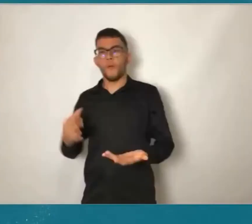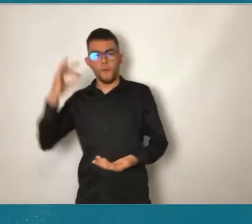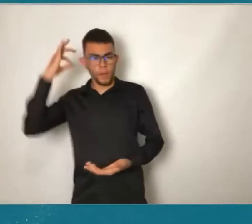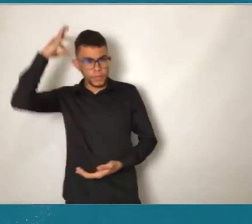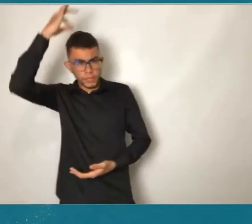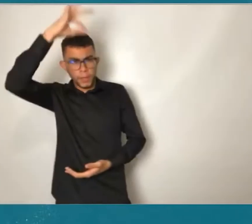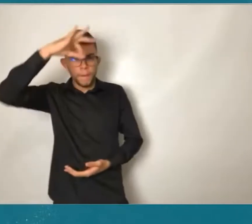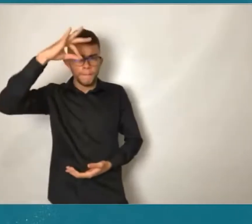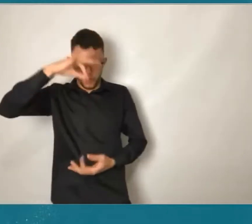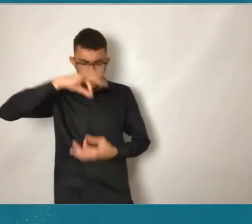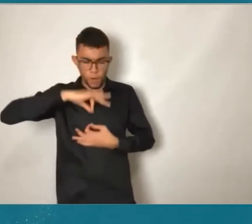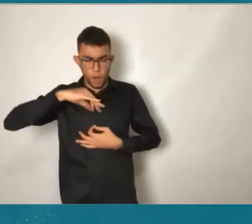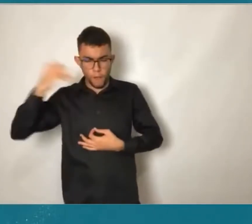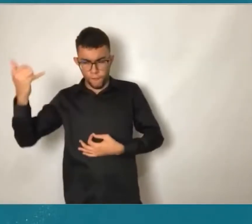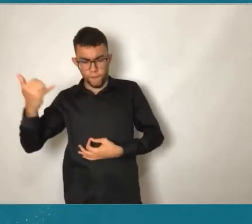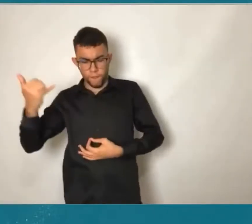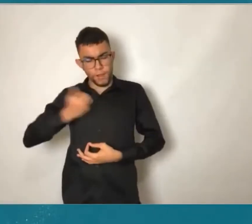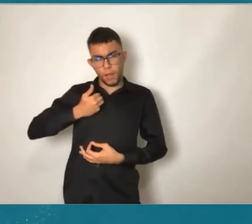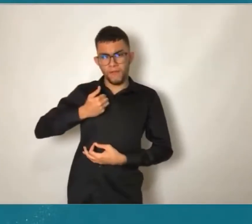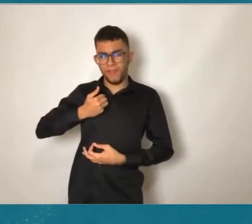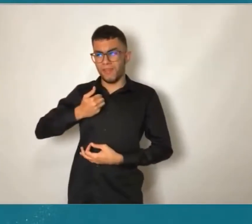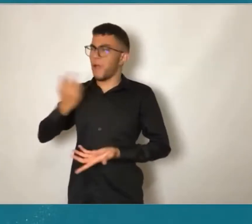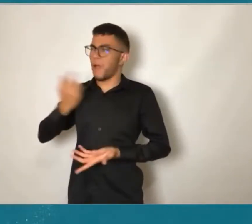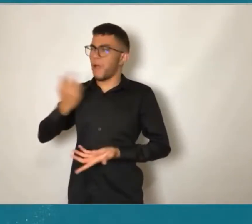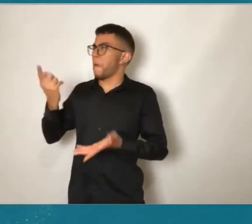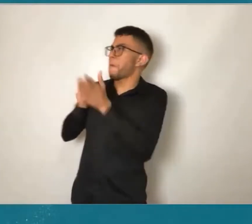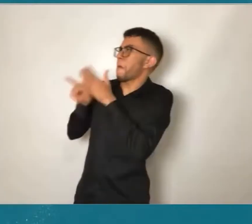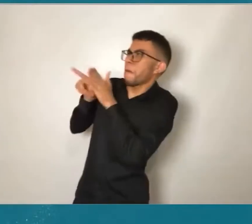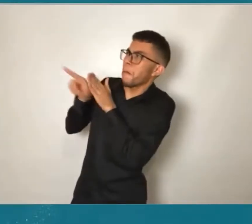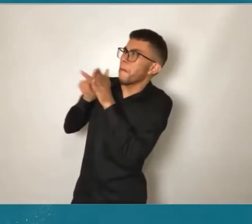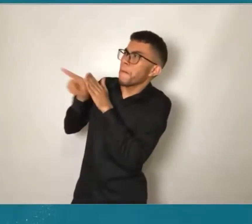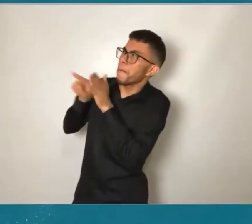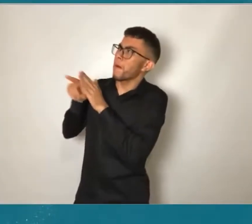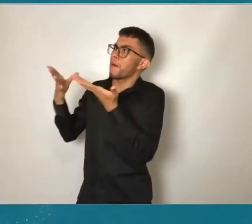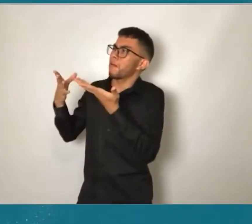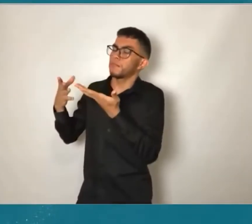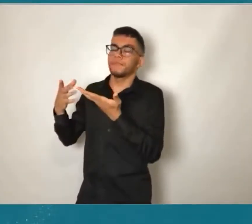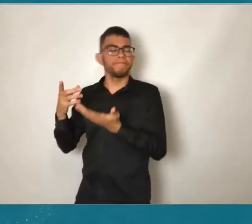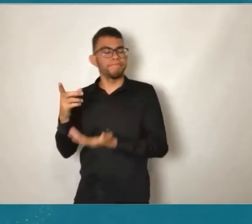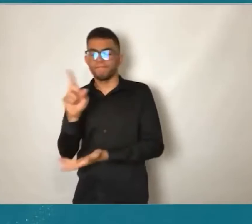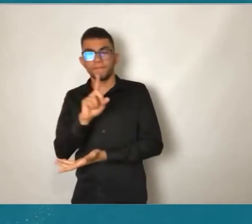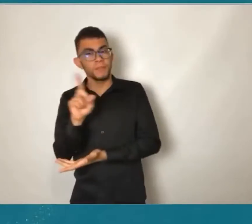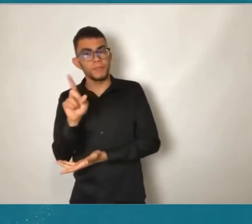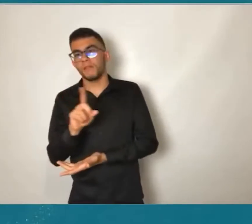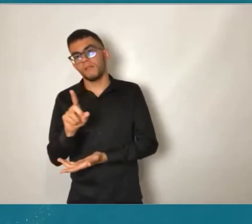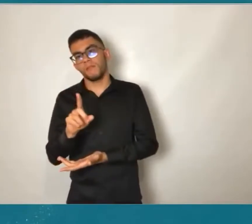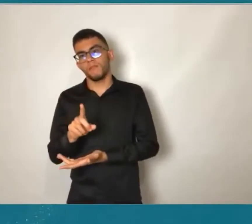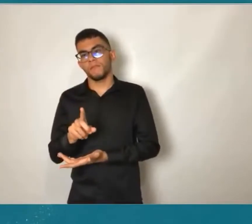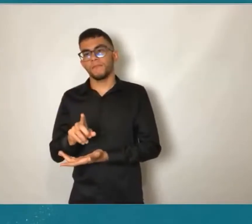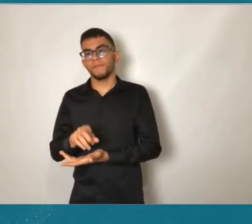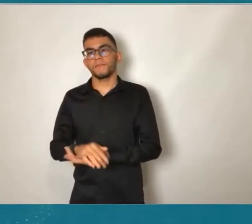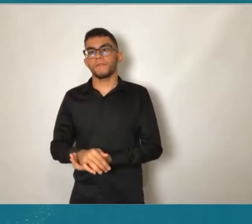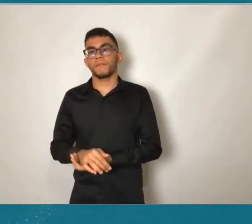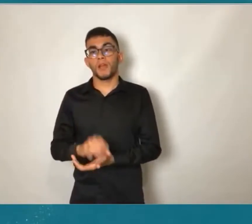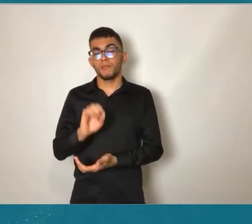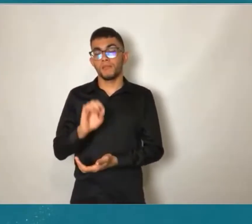das 5 mulheres, a 5ª mulher, irmãos, achou graça, né, diante de Deus. Eis